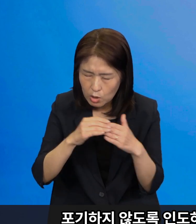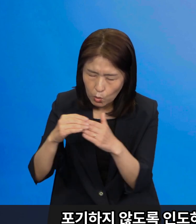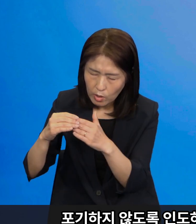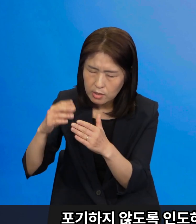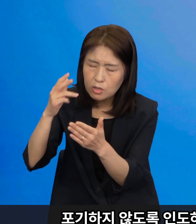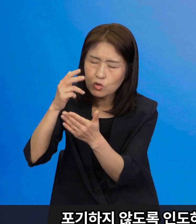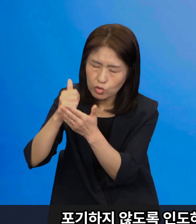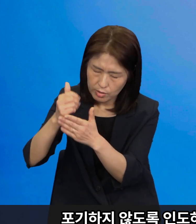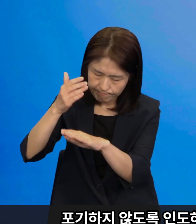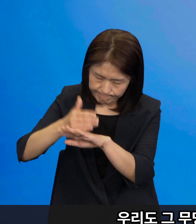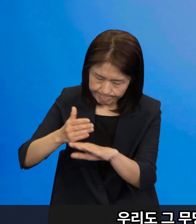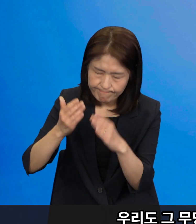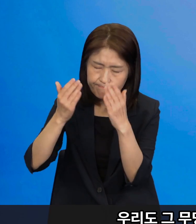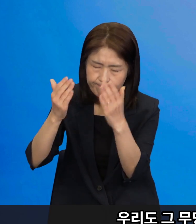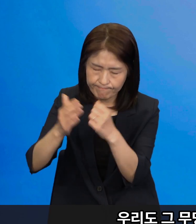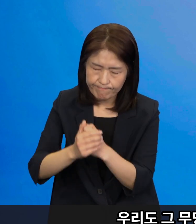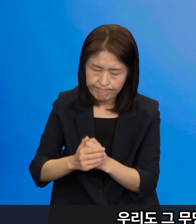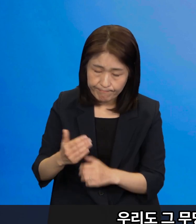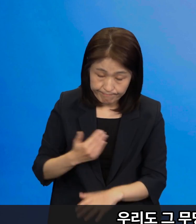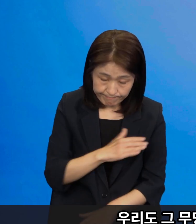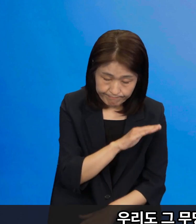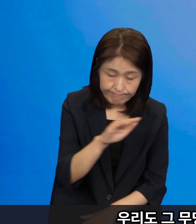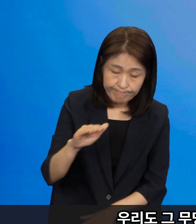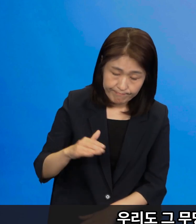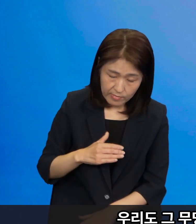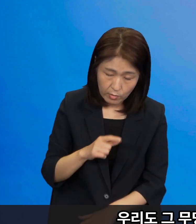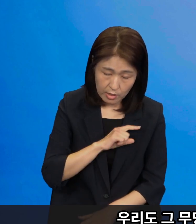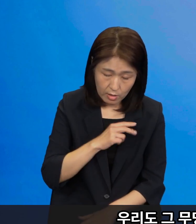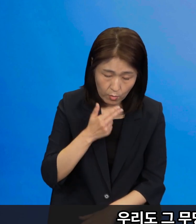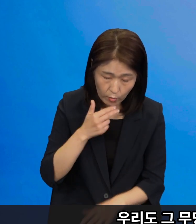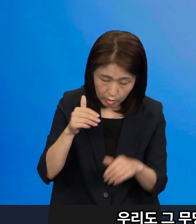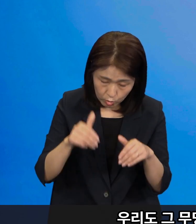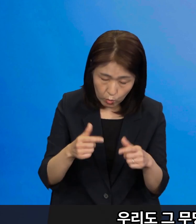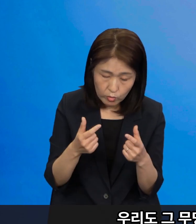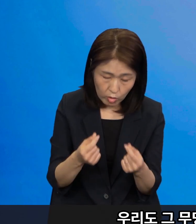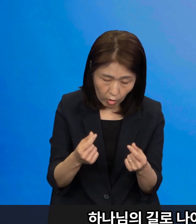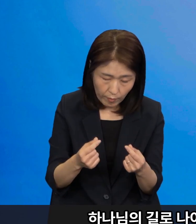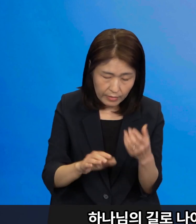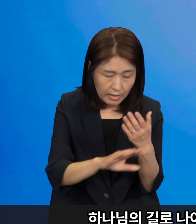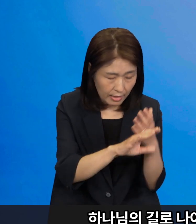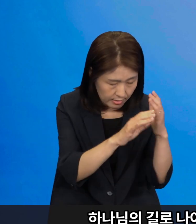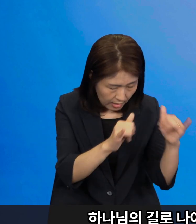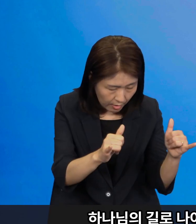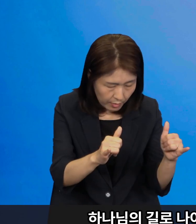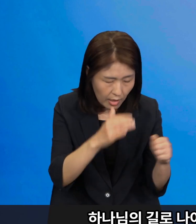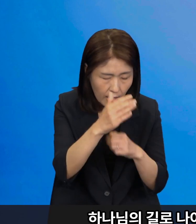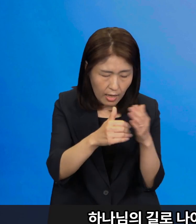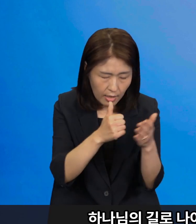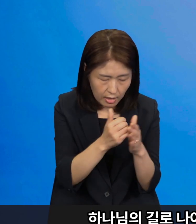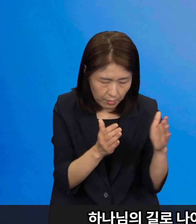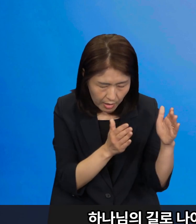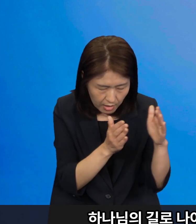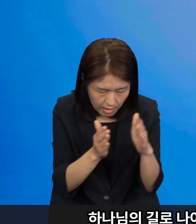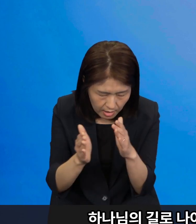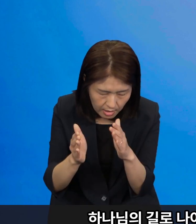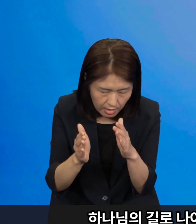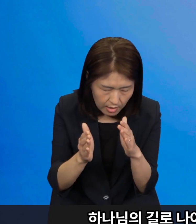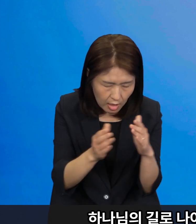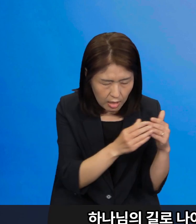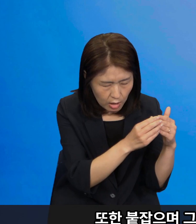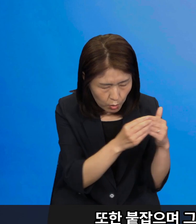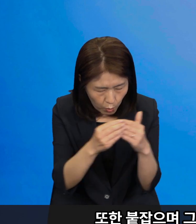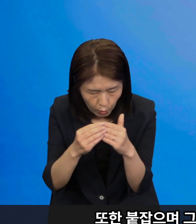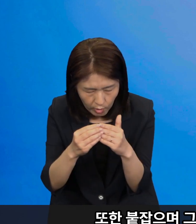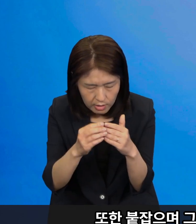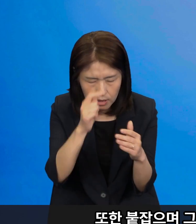손길에 감사를 드리며, 우리도 그 무명의 종과 같이 누군가에게 하나님의 길로 나아갈 수 있도록 그렇게